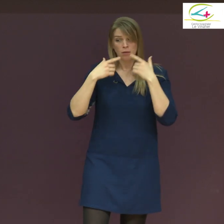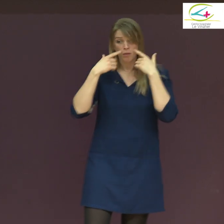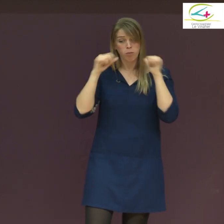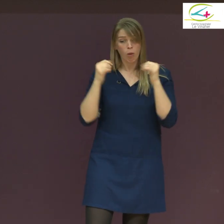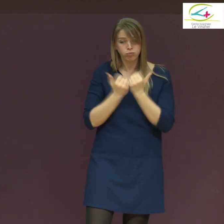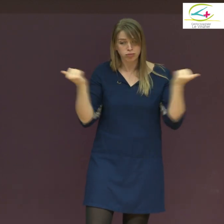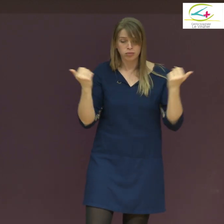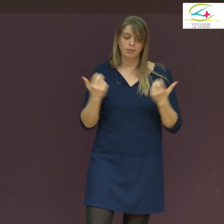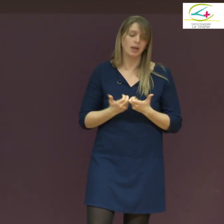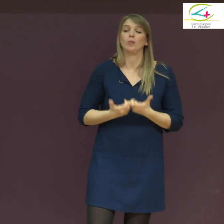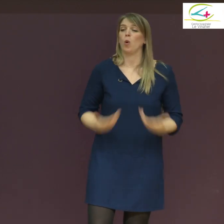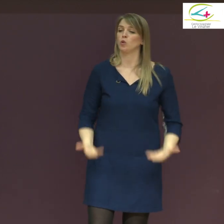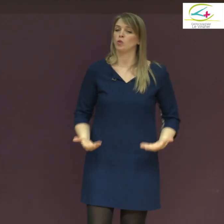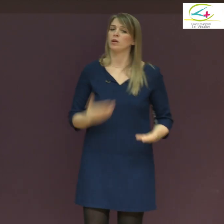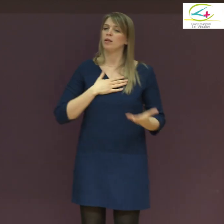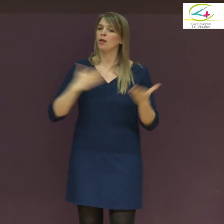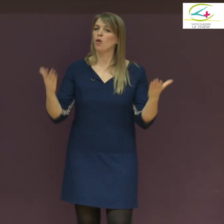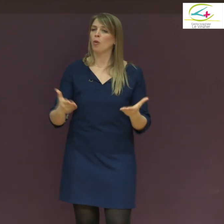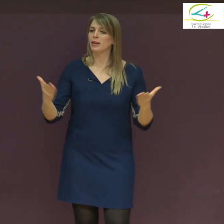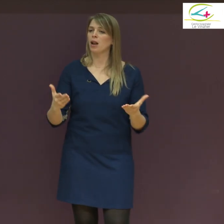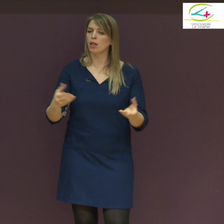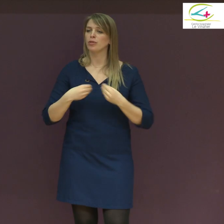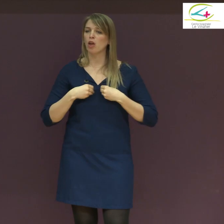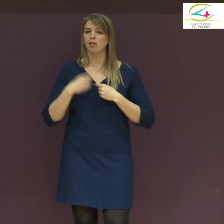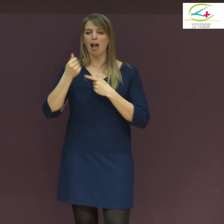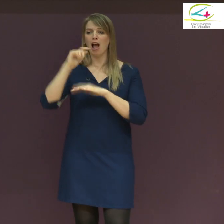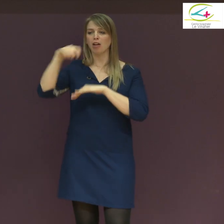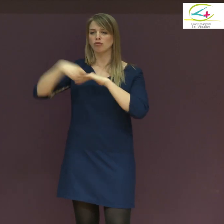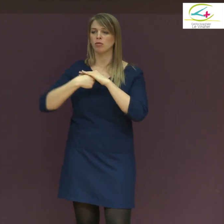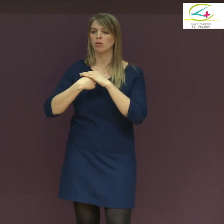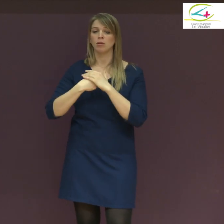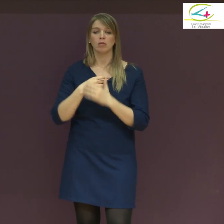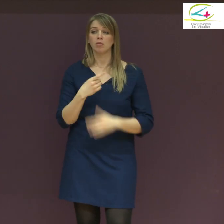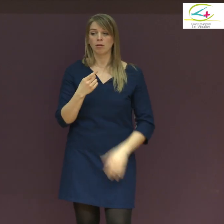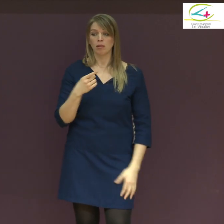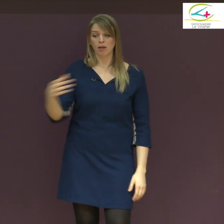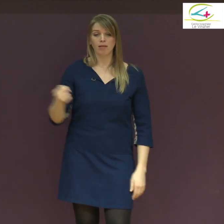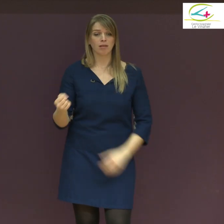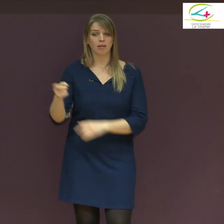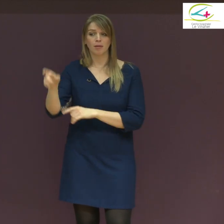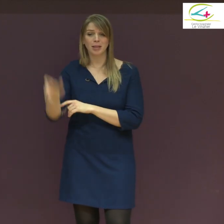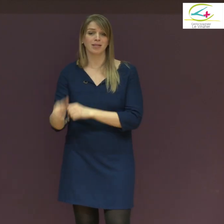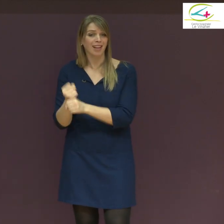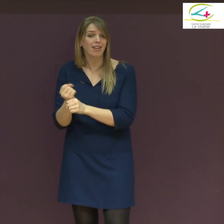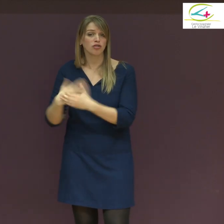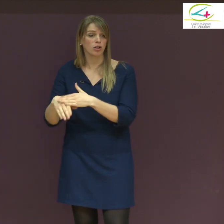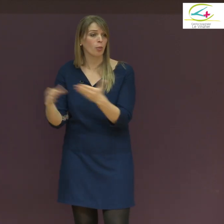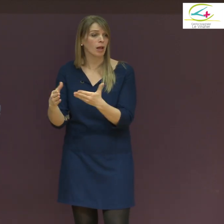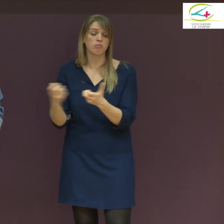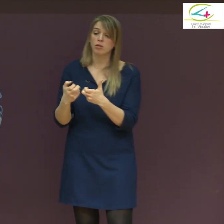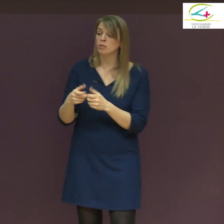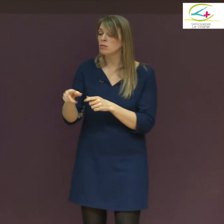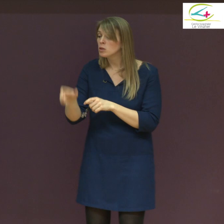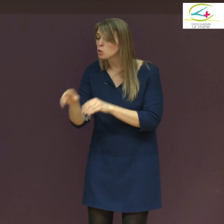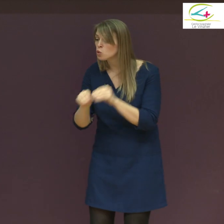entre aujourd'hui, moi, mon hôpital nous donne comme ressource les soignants de l'hôpital. C'est-à-dire que dès qu'on est un soignant